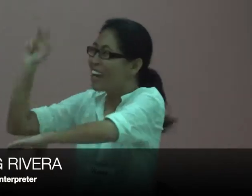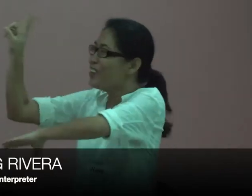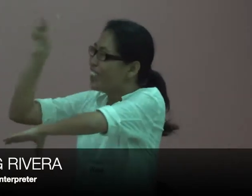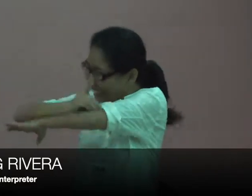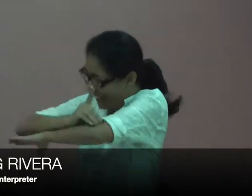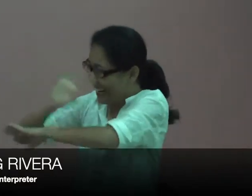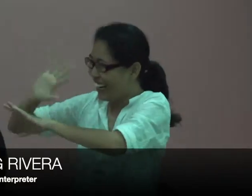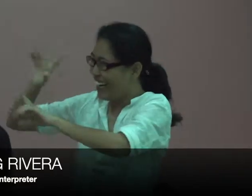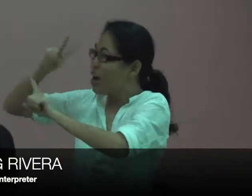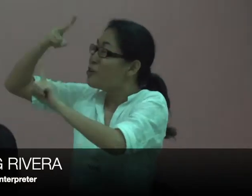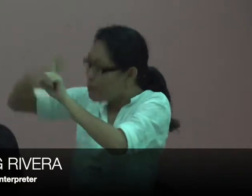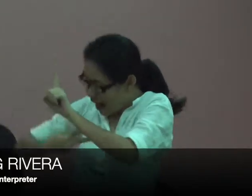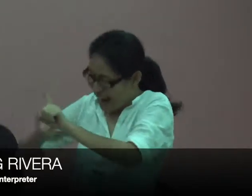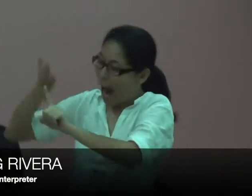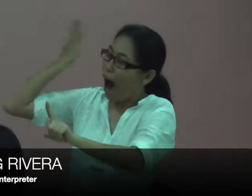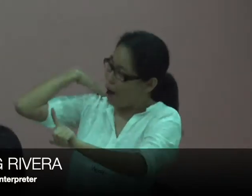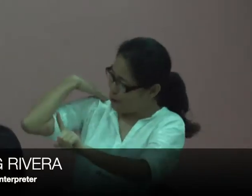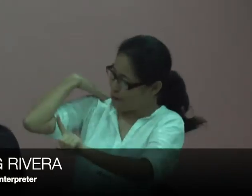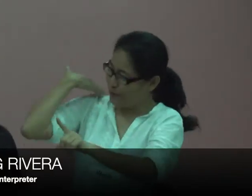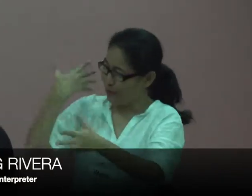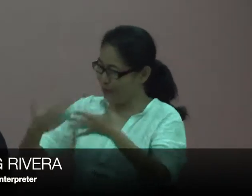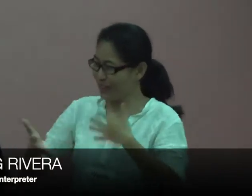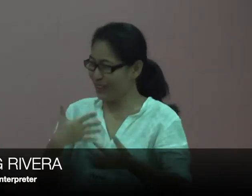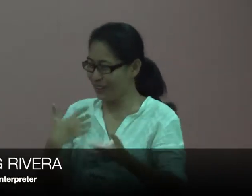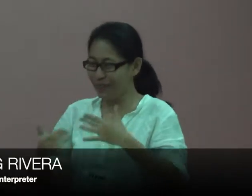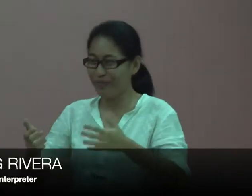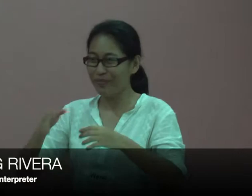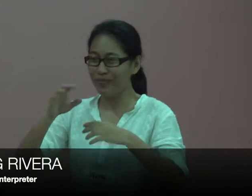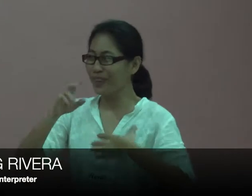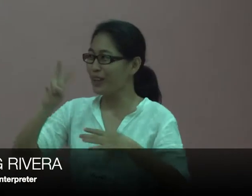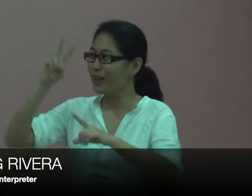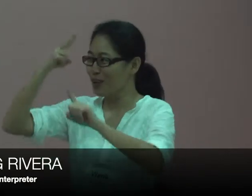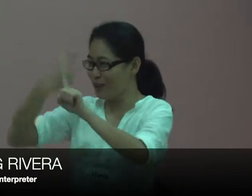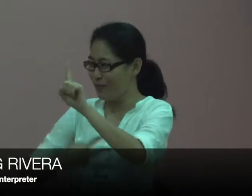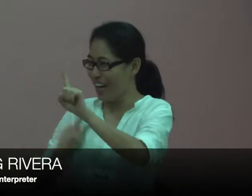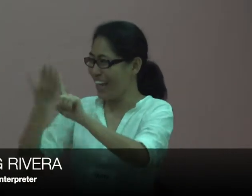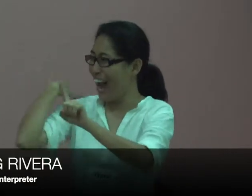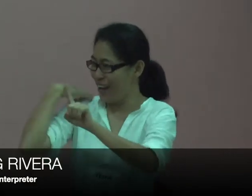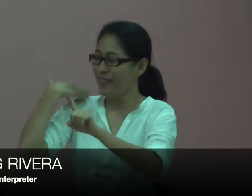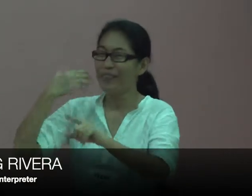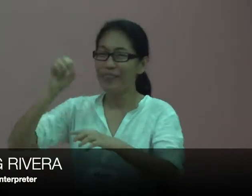months. Not 2 months. 2 days. 2 months ago.